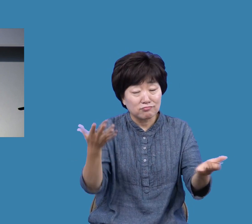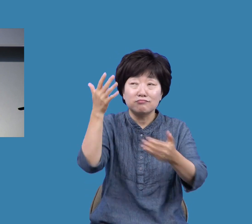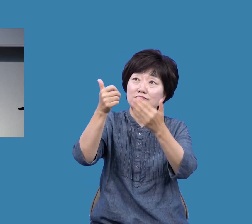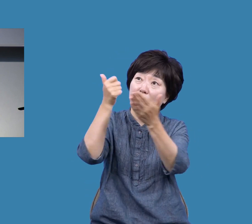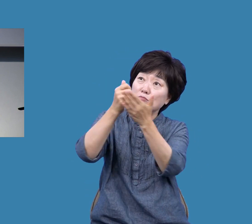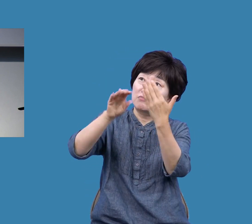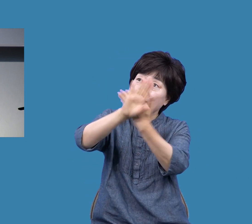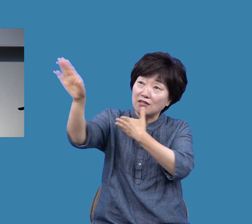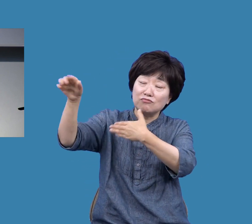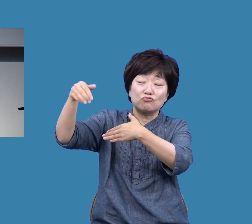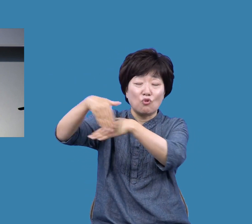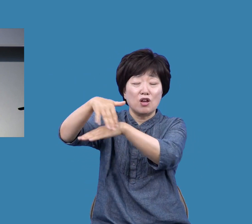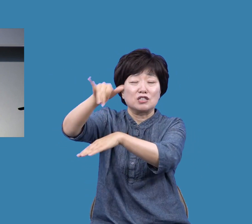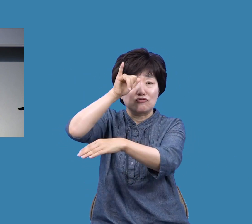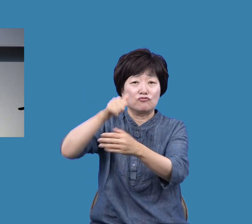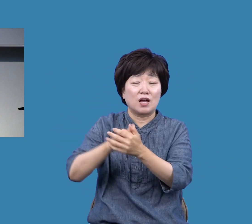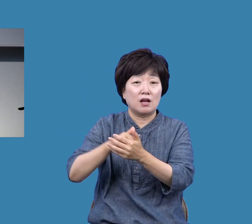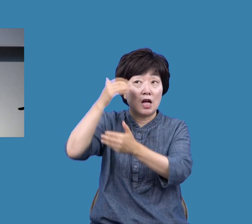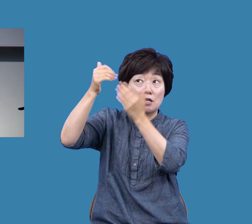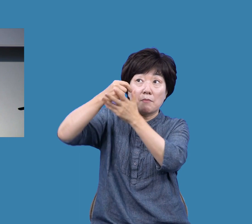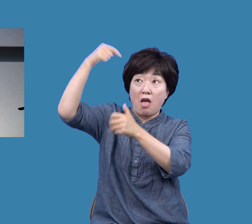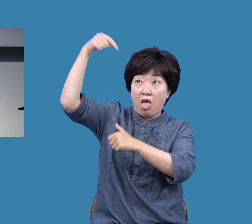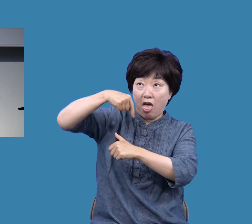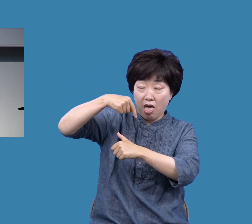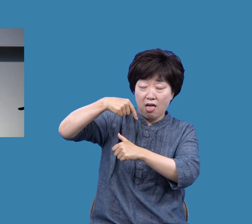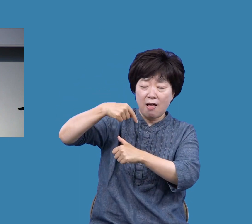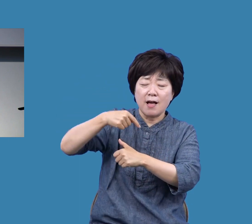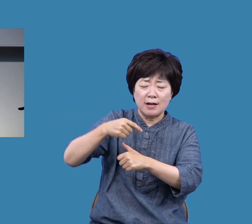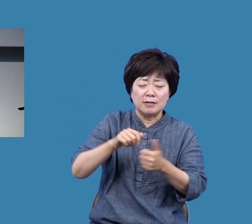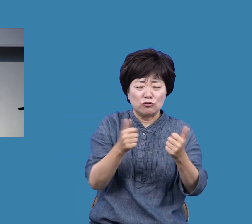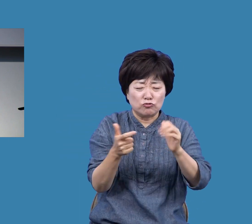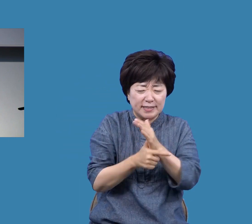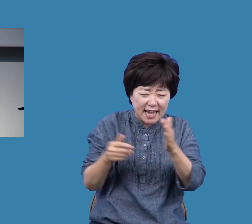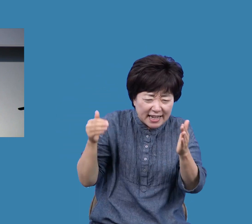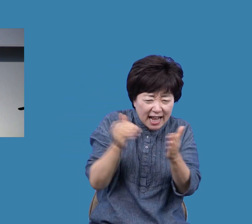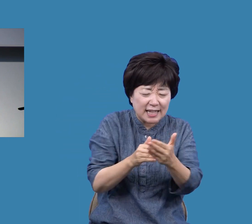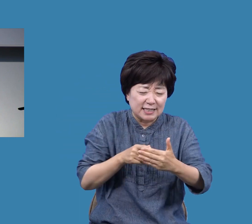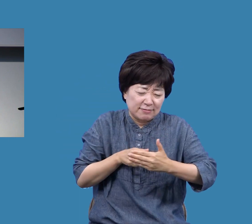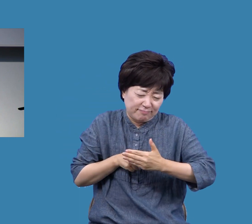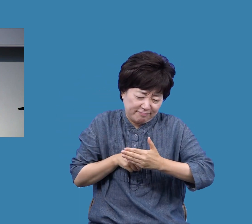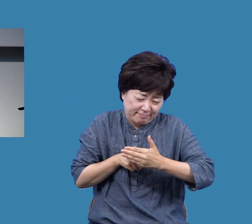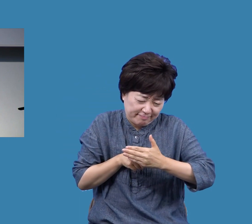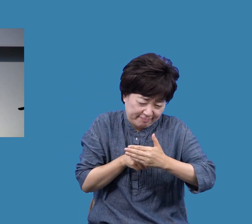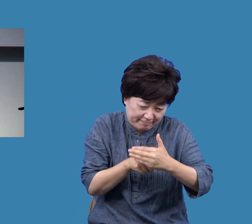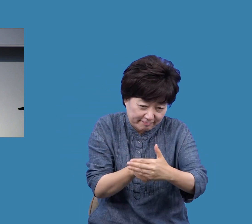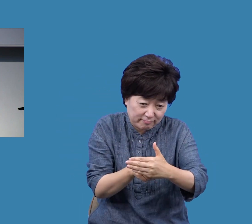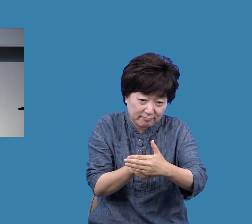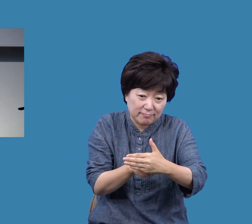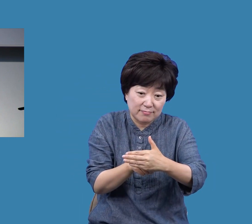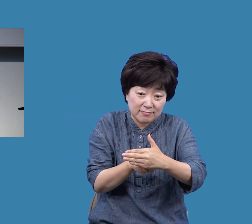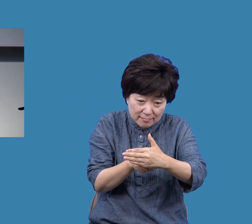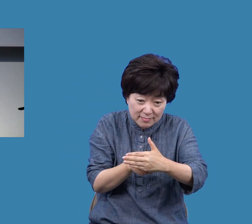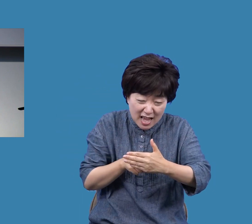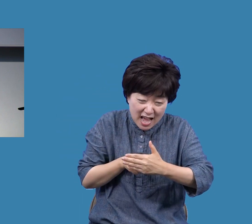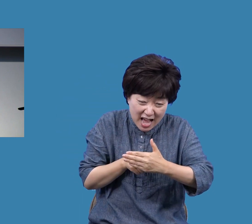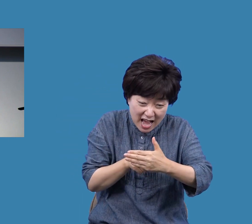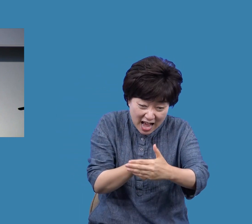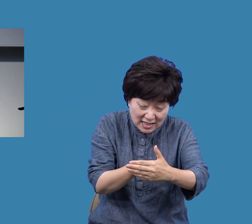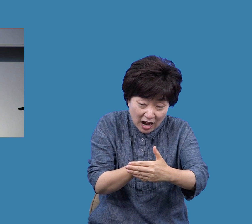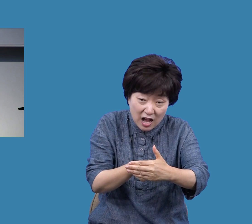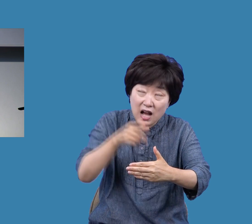하나님이 이거 고우야 그러면은요 그냥 죽을 때까지 고우하는 거고, 스탑이야 그러면 무슨 일이 있어도 그냥 스탑하는